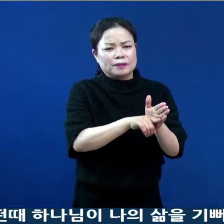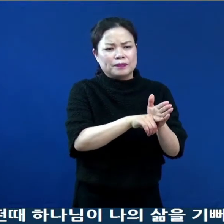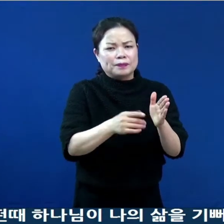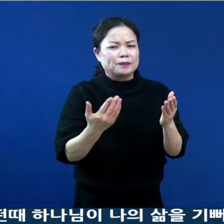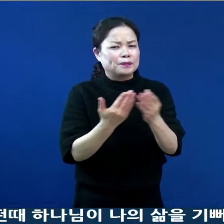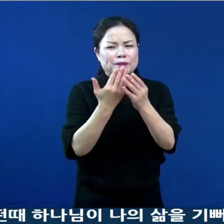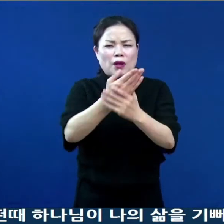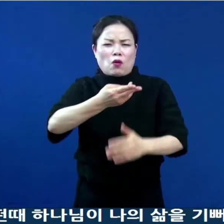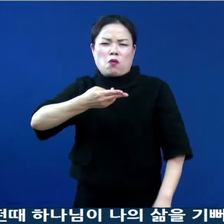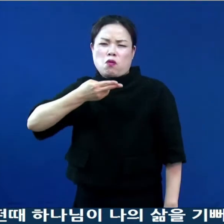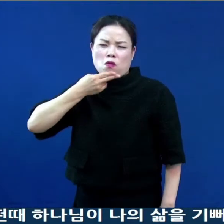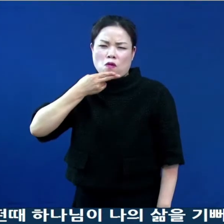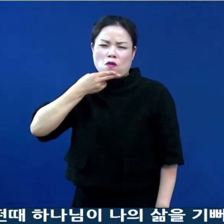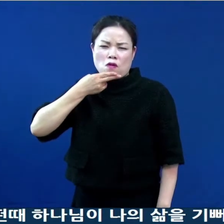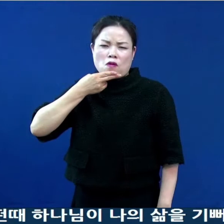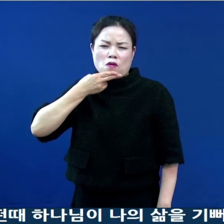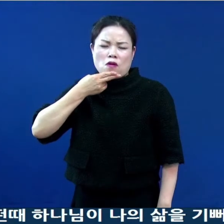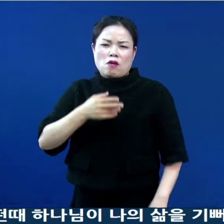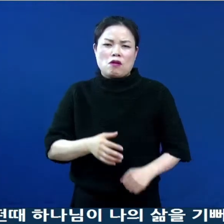않을 것입니다.